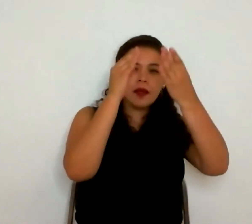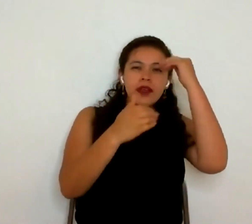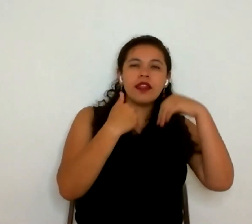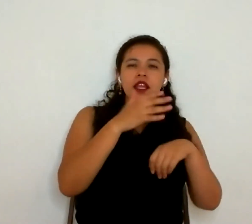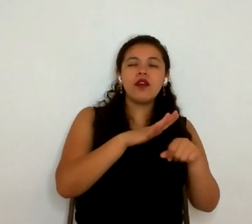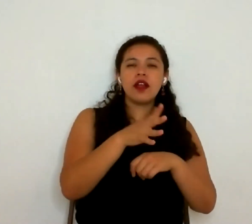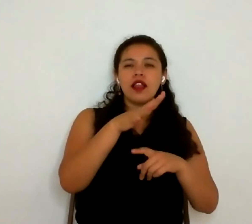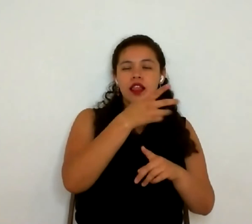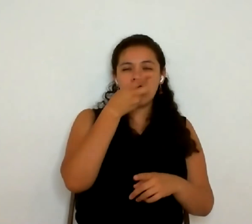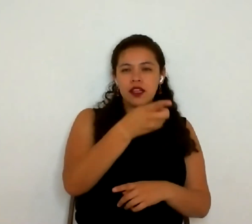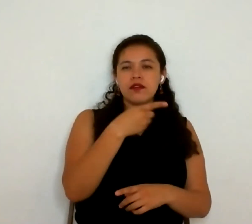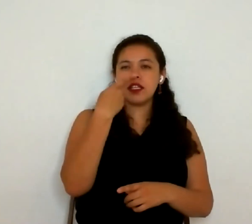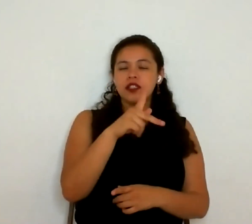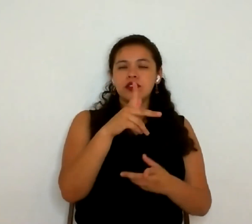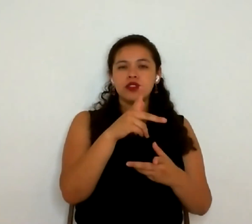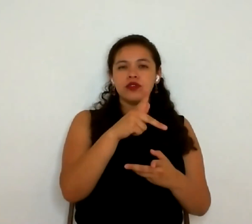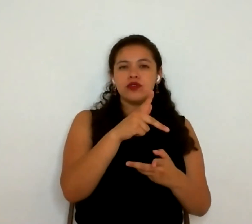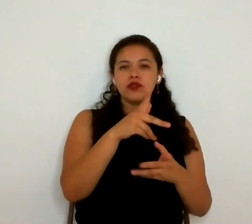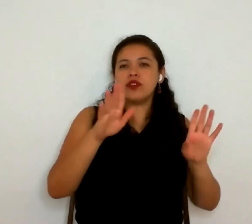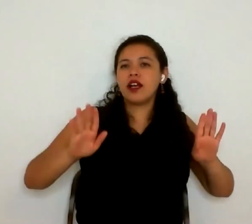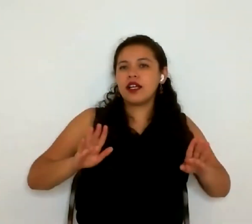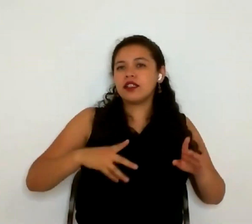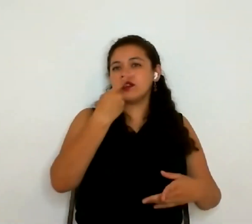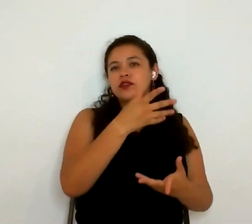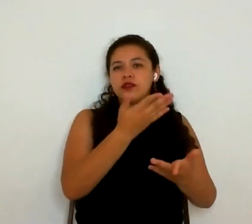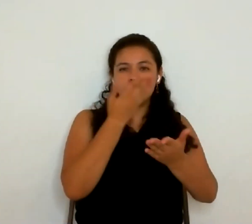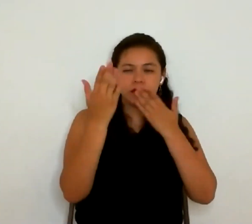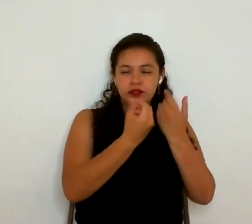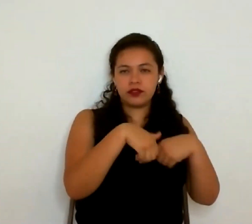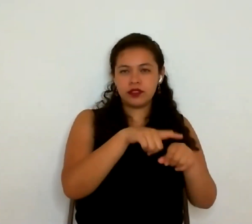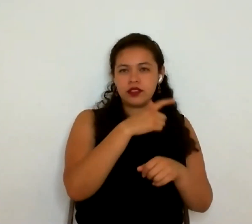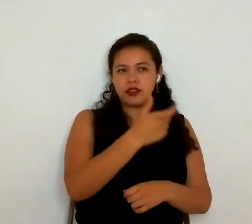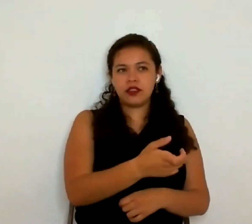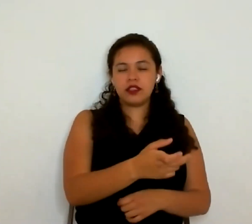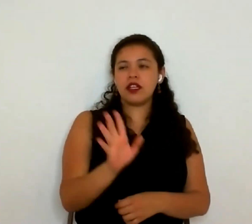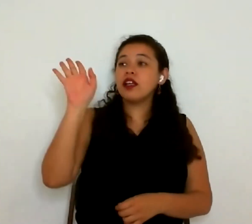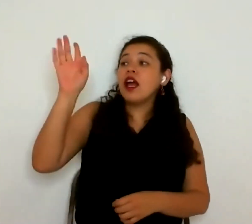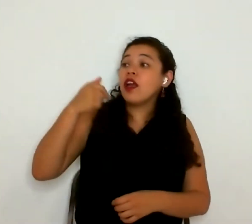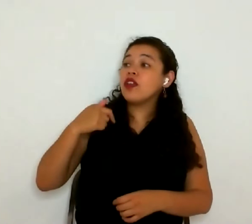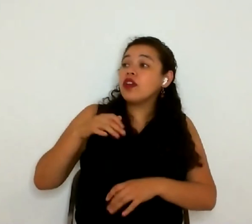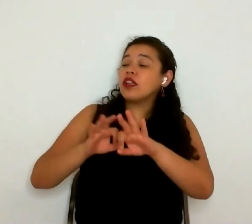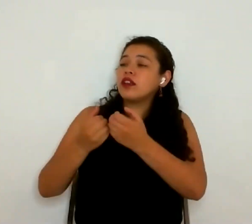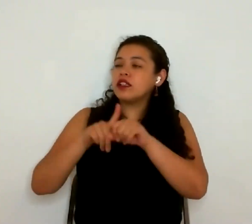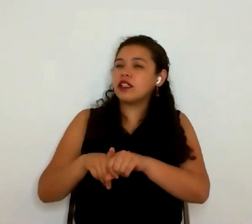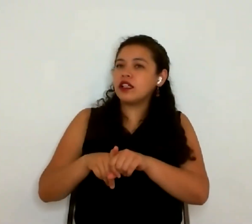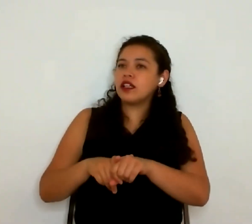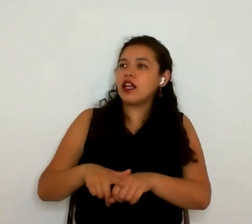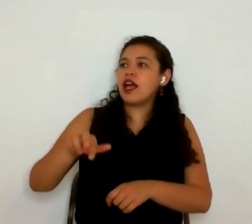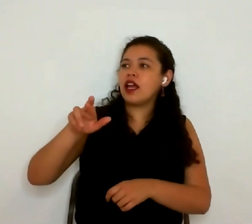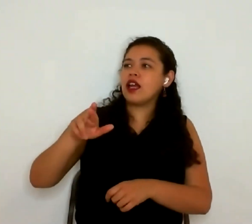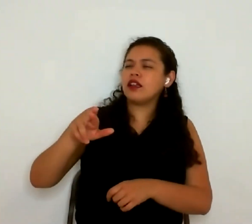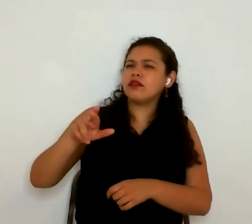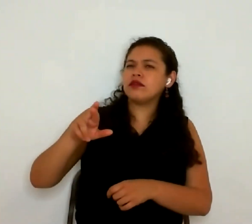situación del estudio económico yo soy trabajadora social de la fundación train and hell